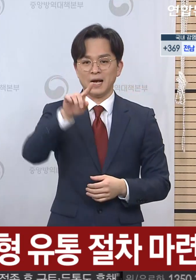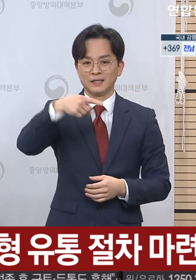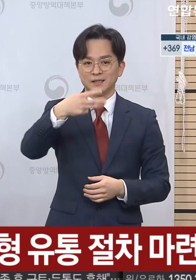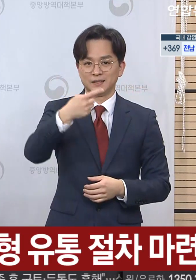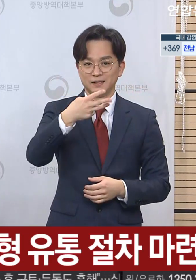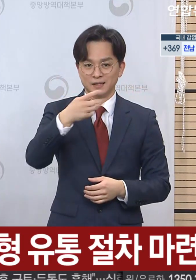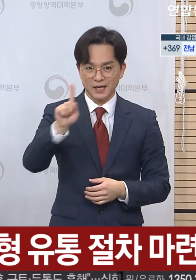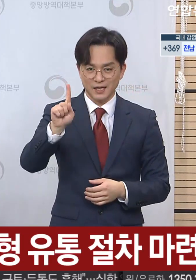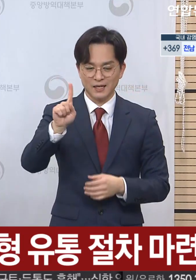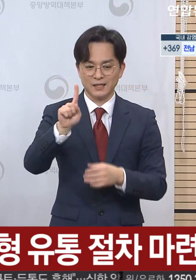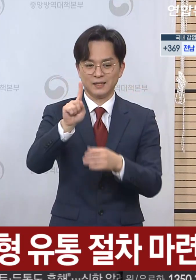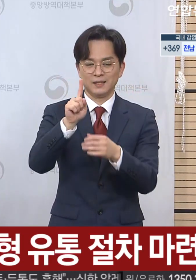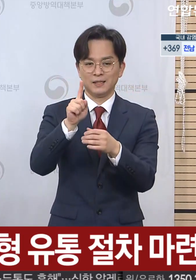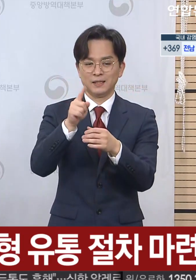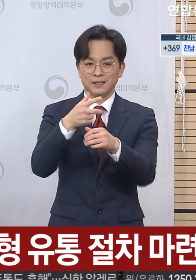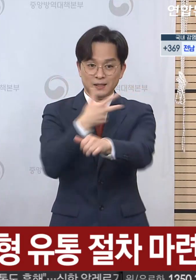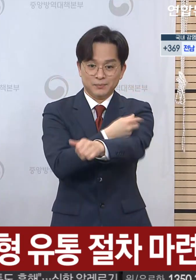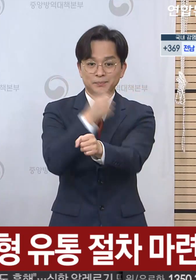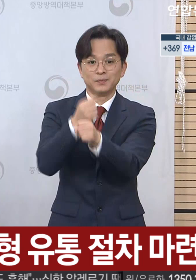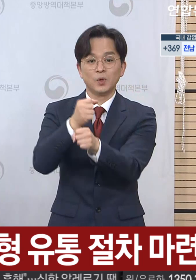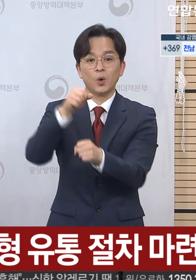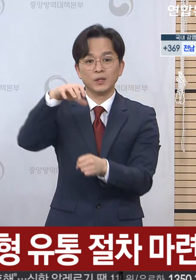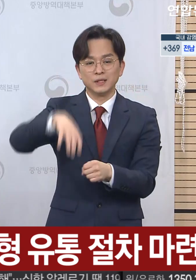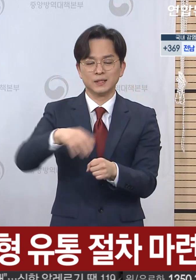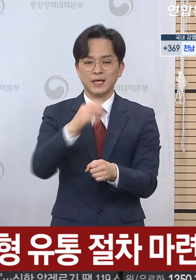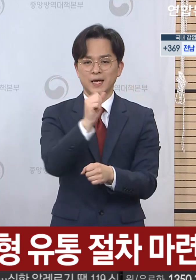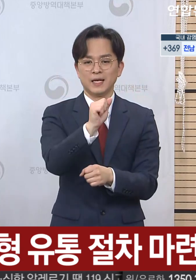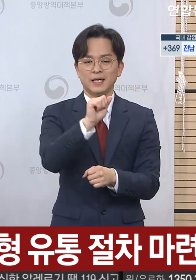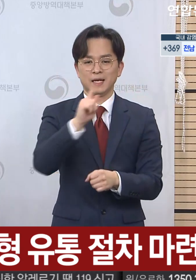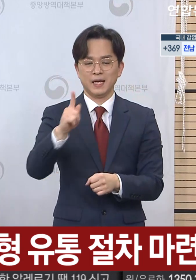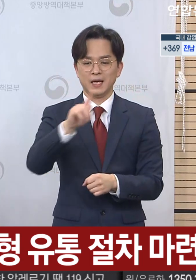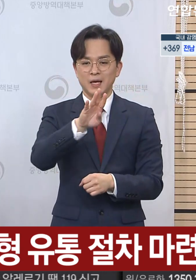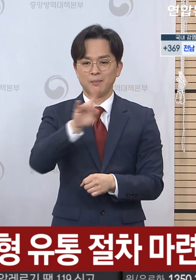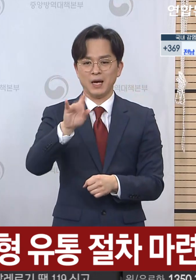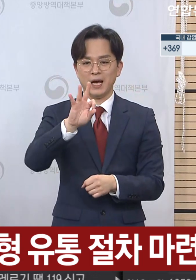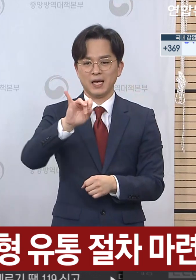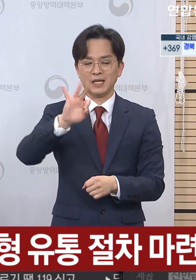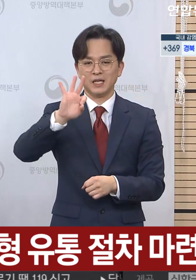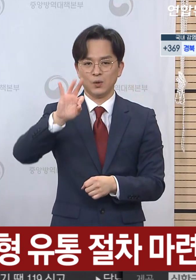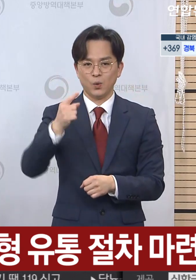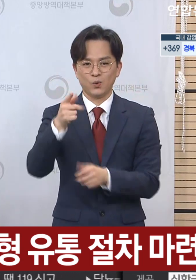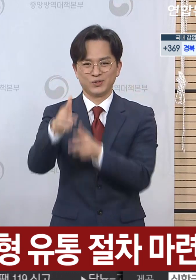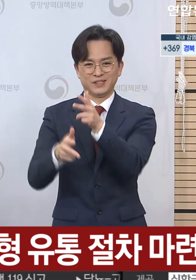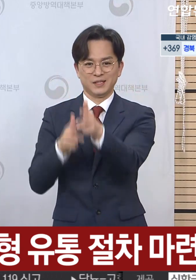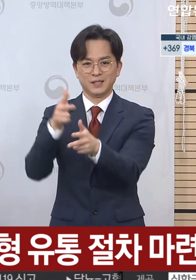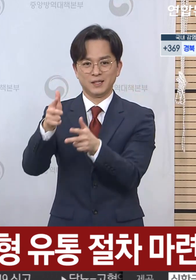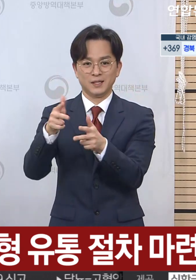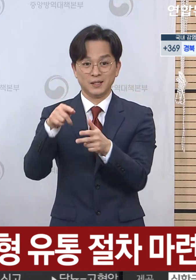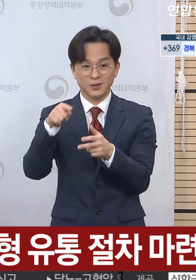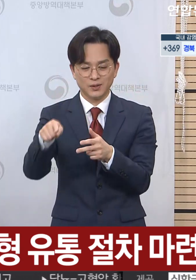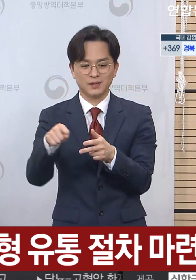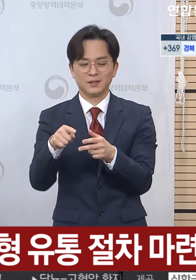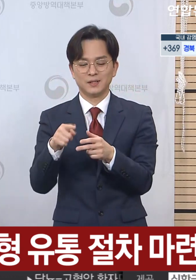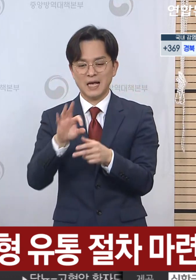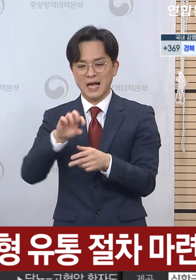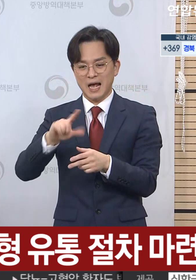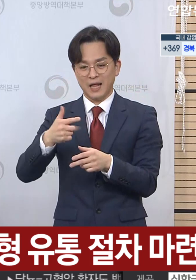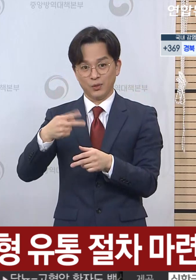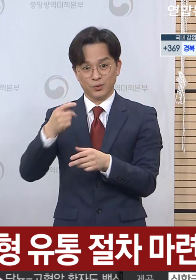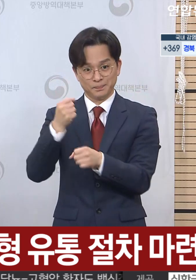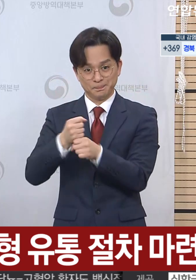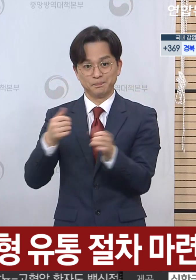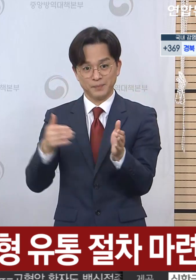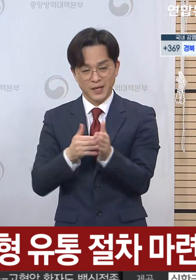아스트라제네카사의 위탁 생산을 맡고 있는 SK바이오사이언스에서 생산된 백신은 이천의 물류센터에서 접종